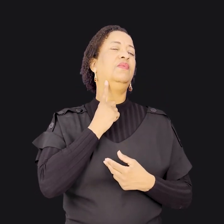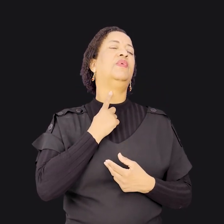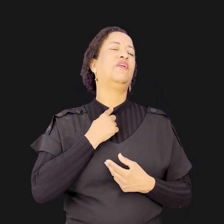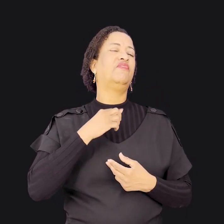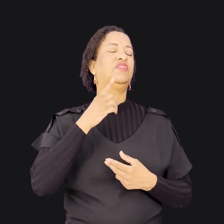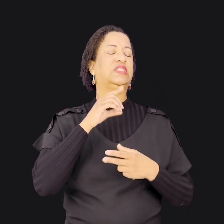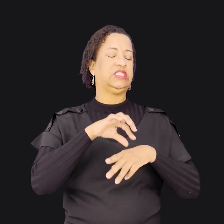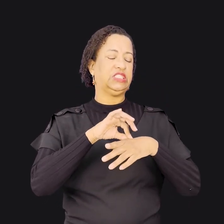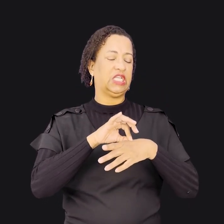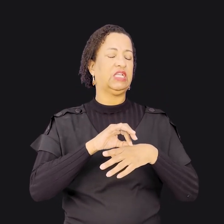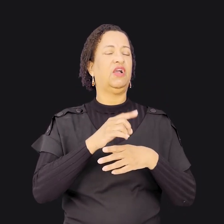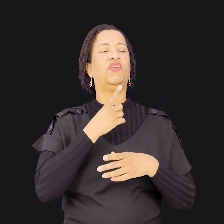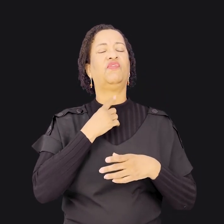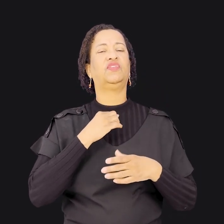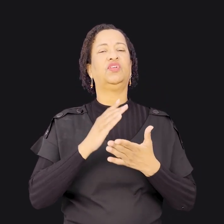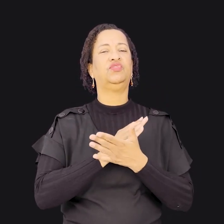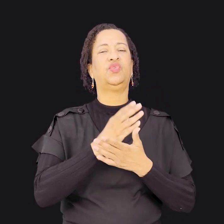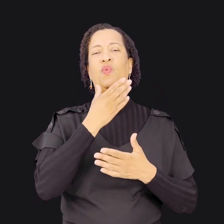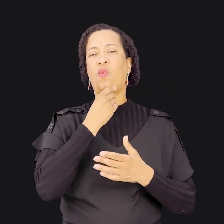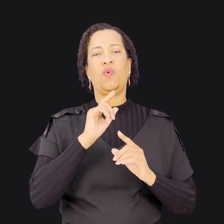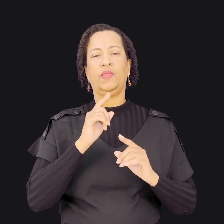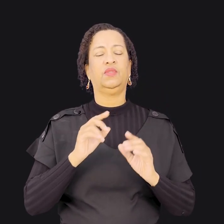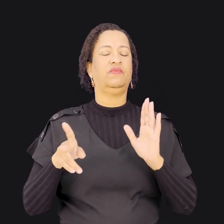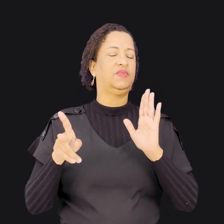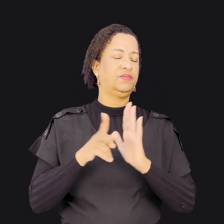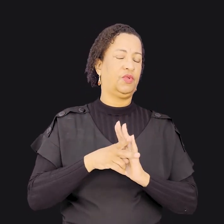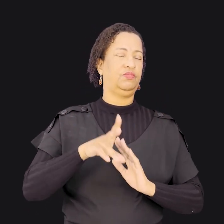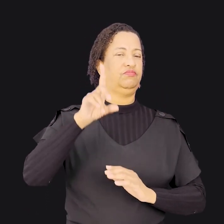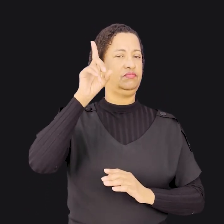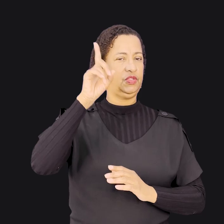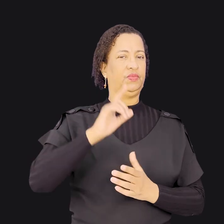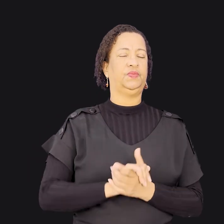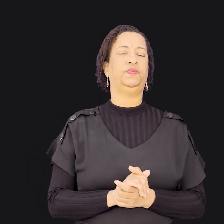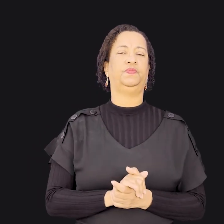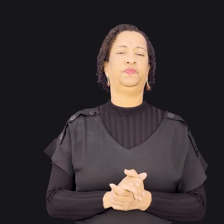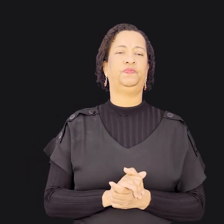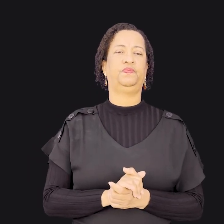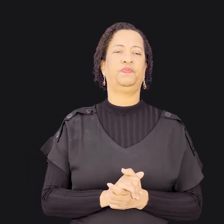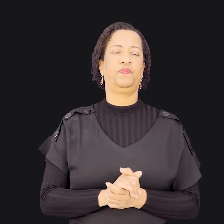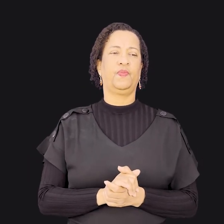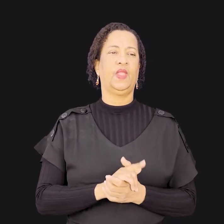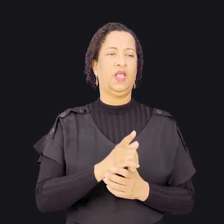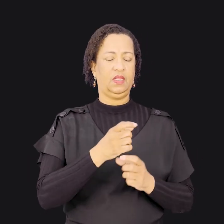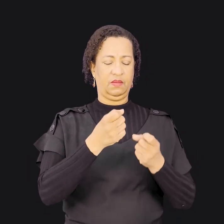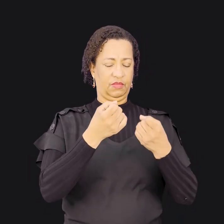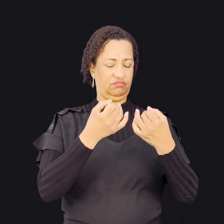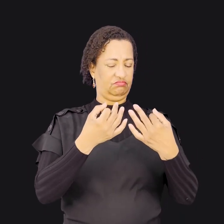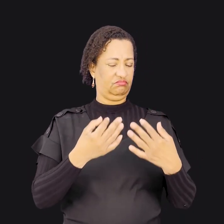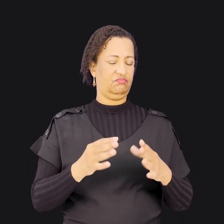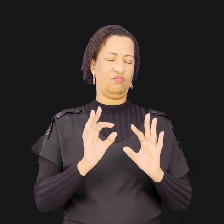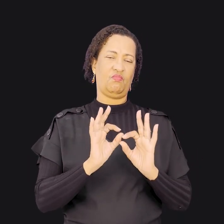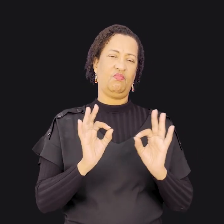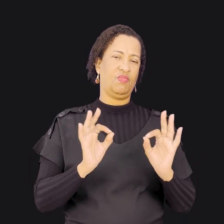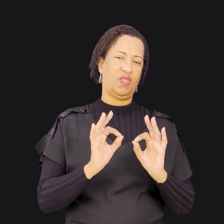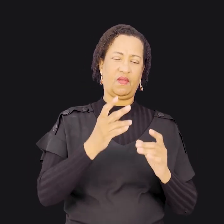carne, nem pela vontade de algum homem, mas nasceram de Deus. Esta passagem também não descreve